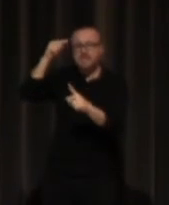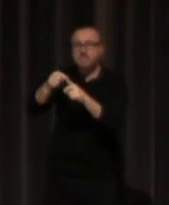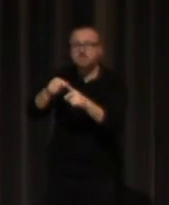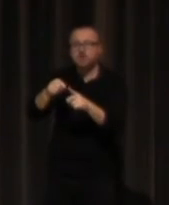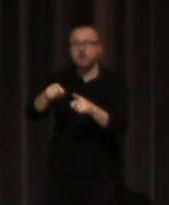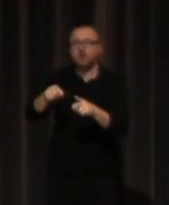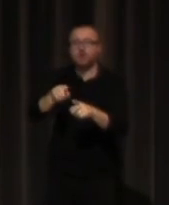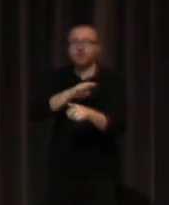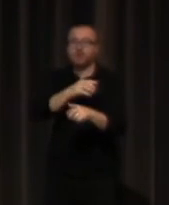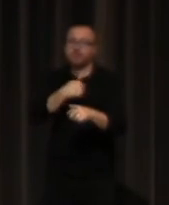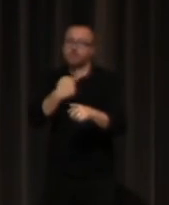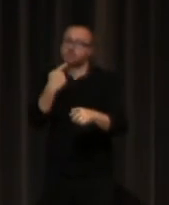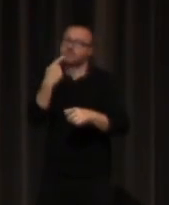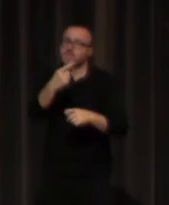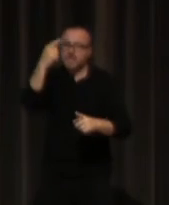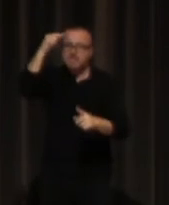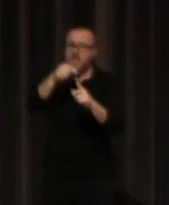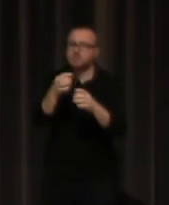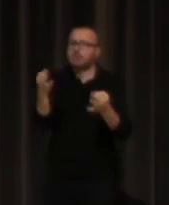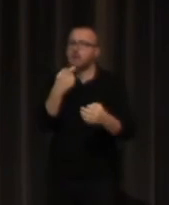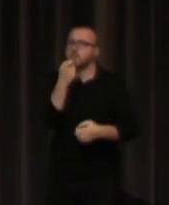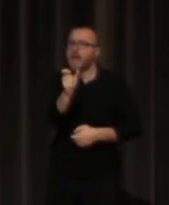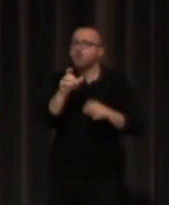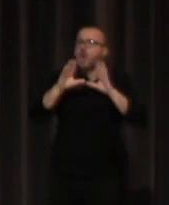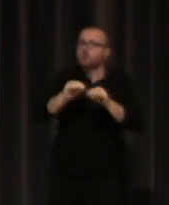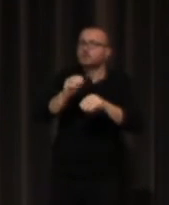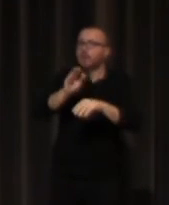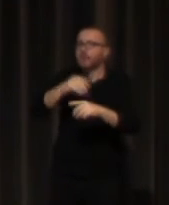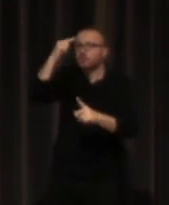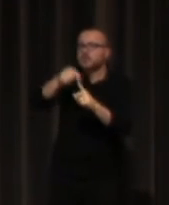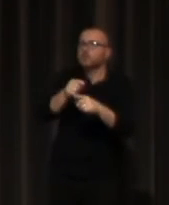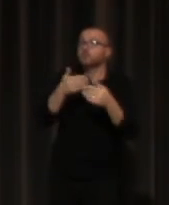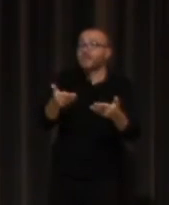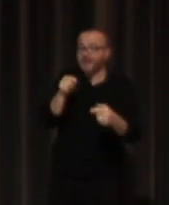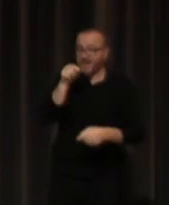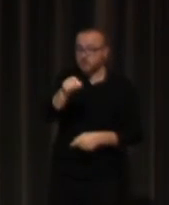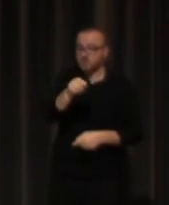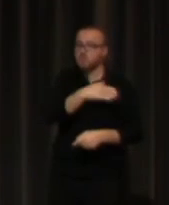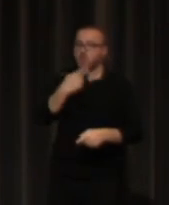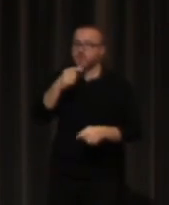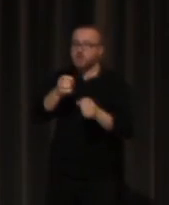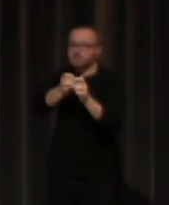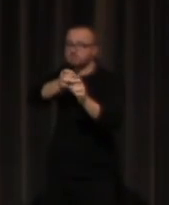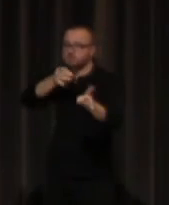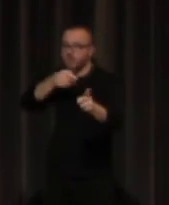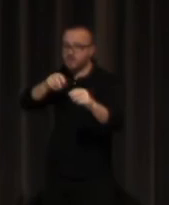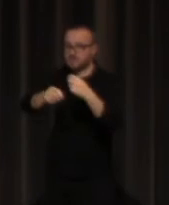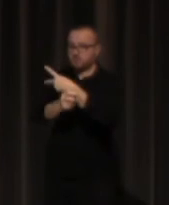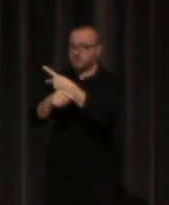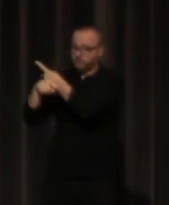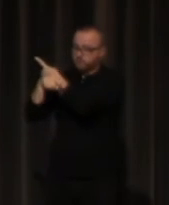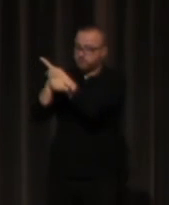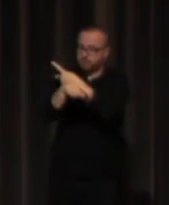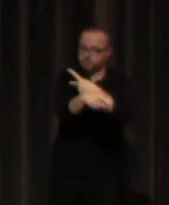alades, és a dir, aquelles que els disparen perquè arribin. Tot això passa amb la poesia, però